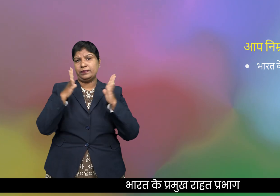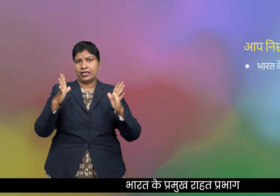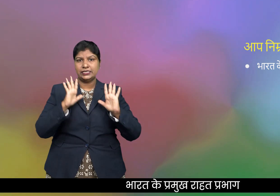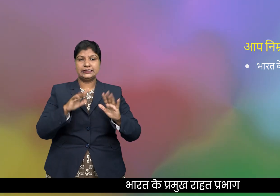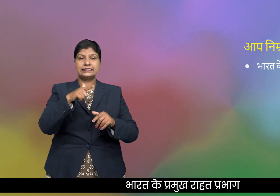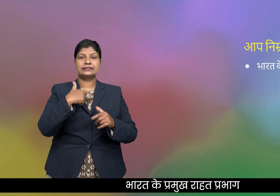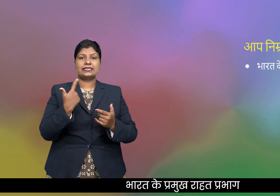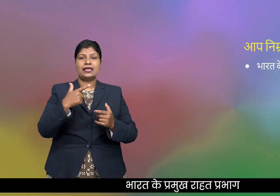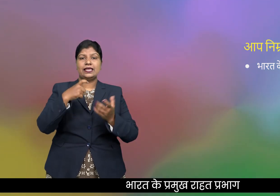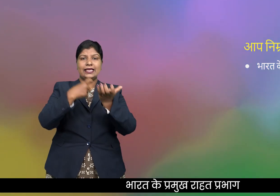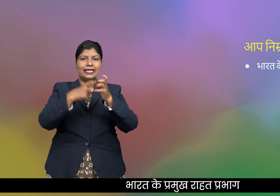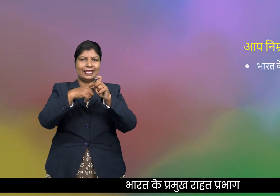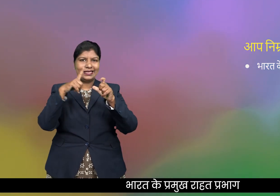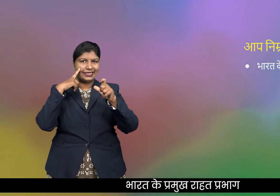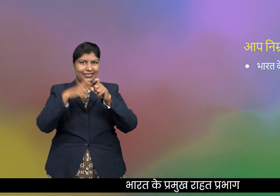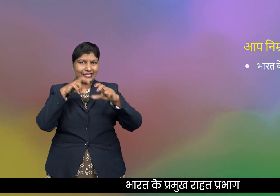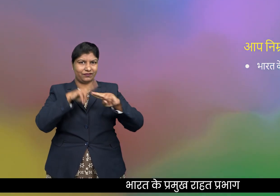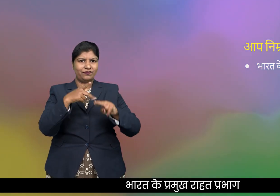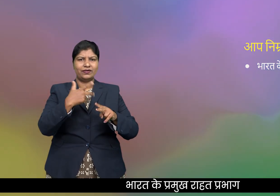भारत के प्रमुख राहत प्रभाग